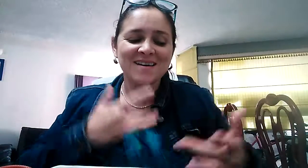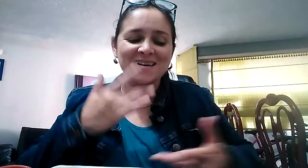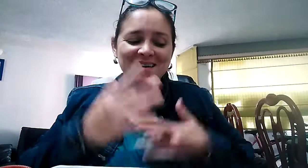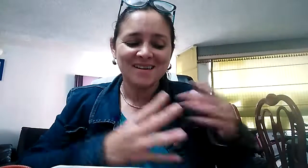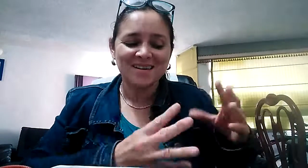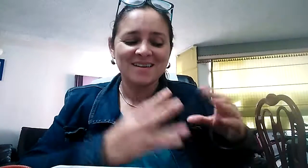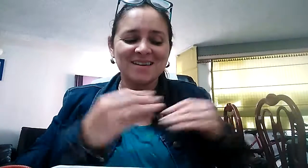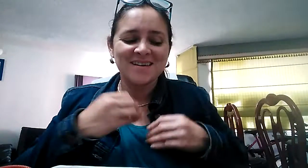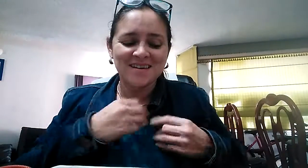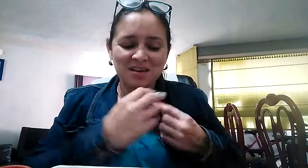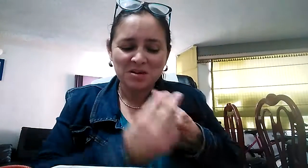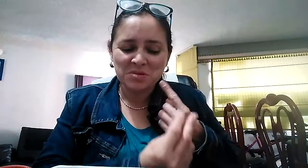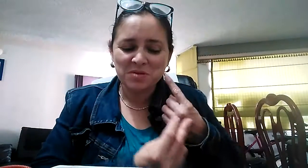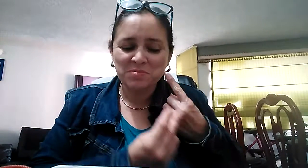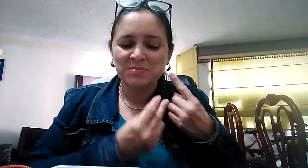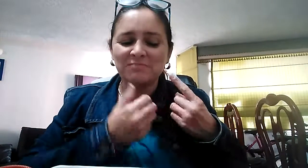¡Multibol! ¡Multibol!